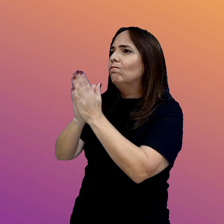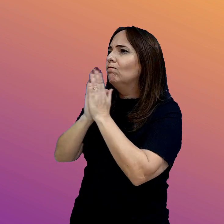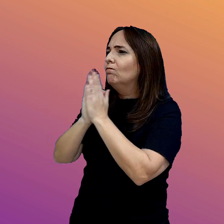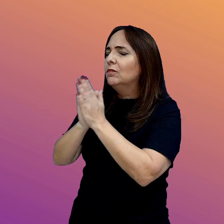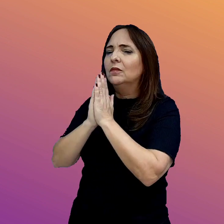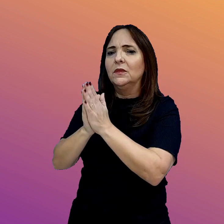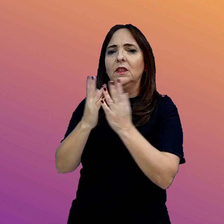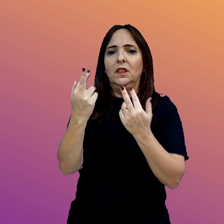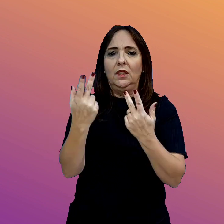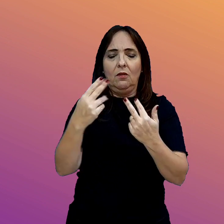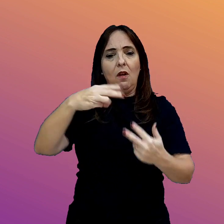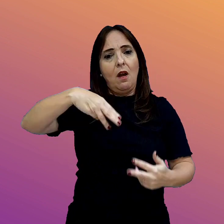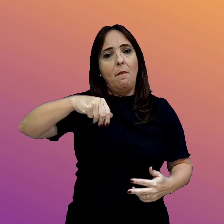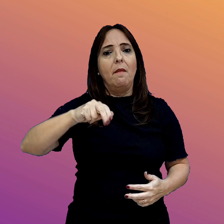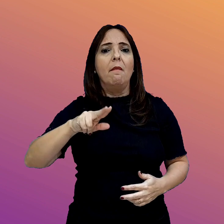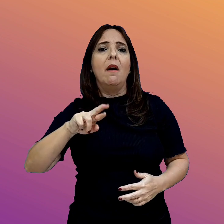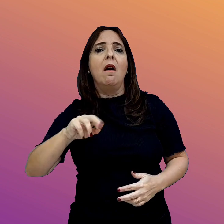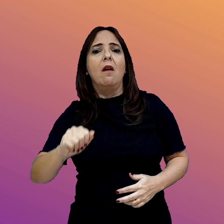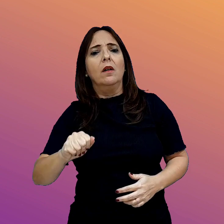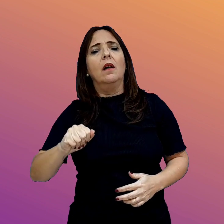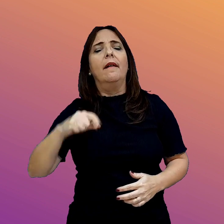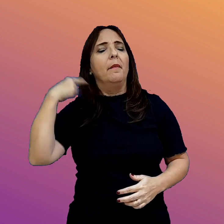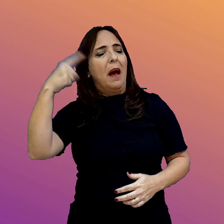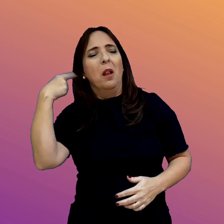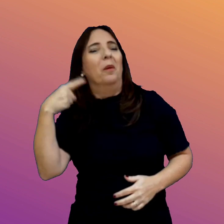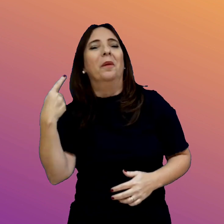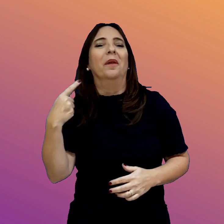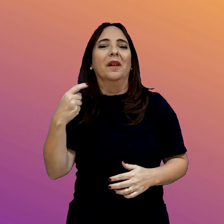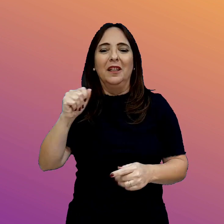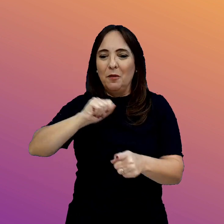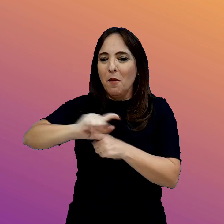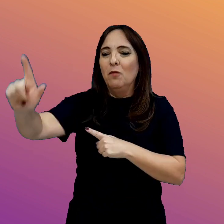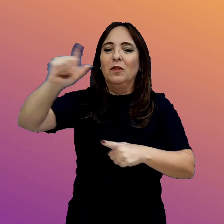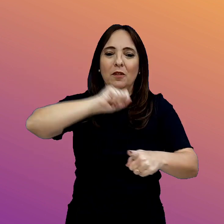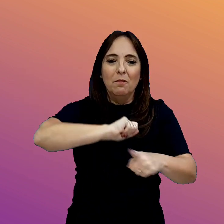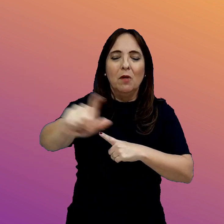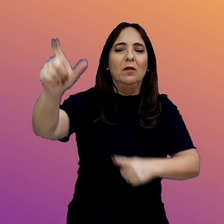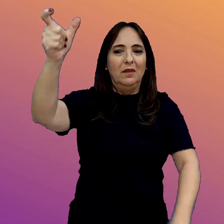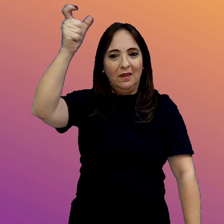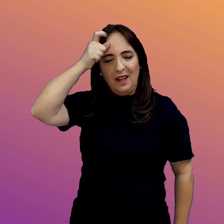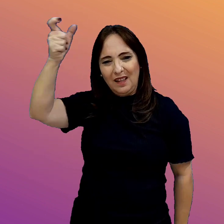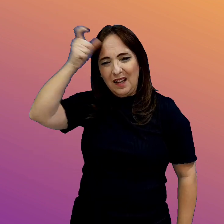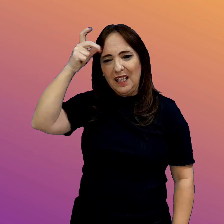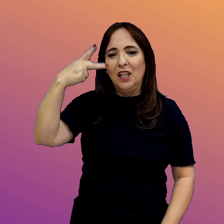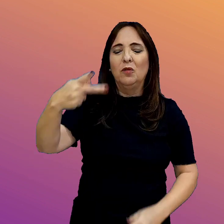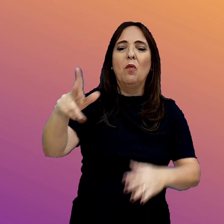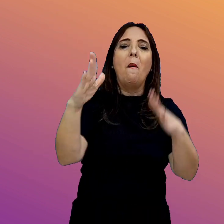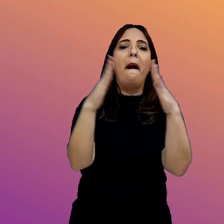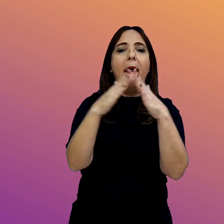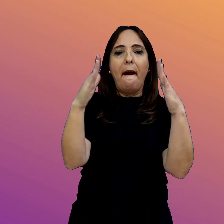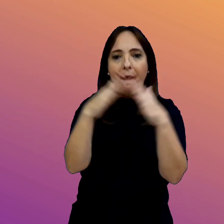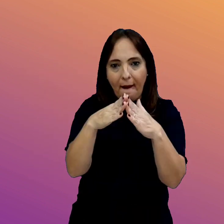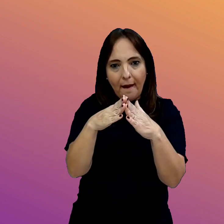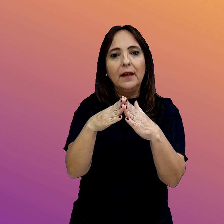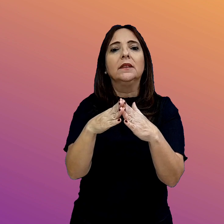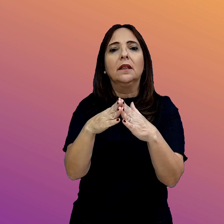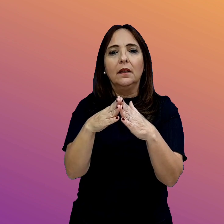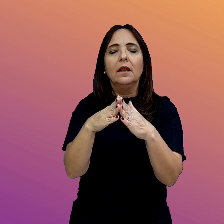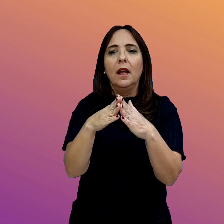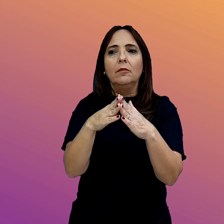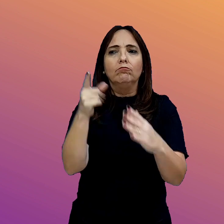exemplo aí. Seja maluco por um dia. Expulsa Satanás da sua casa mesmo. Faça isso. Seja fanática por um dia, não tem problema